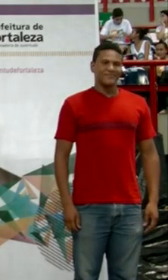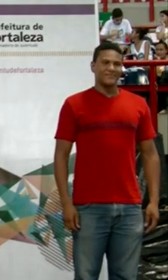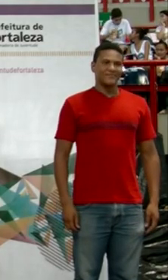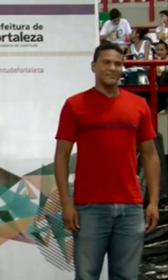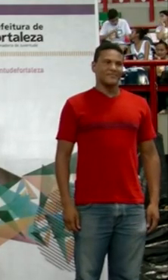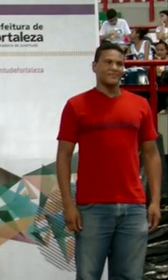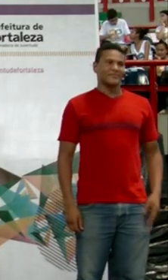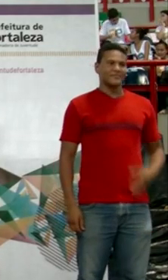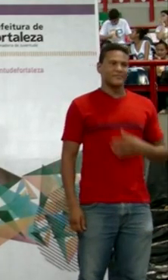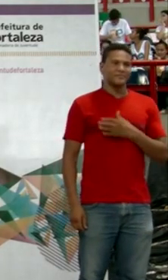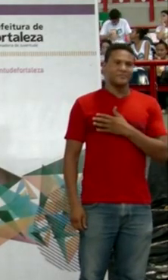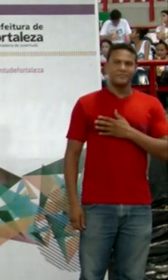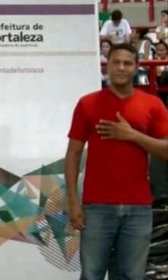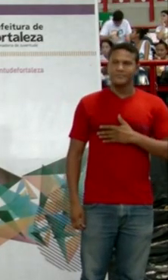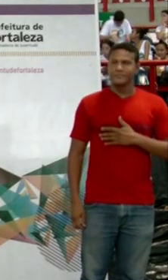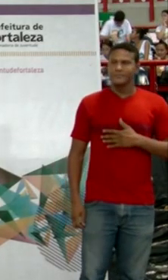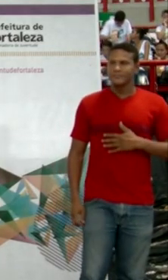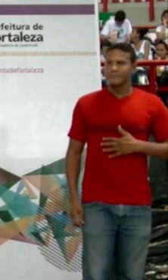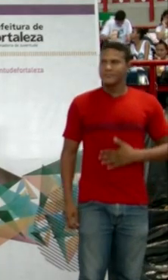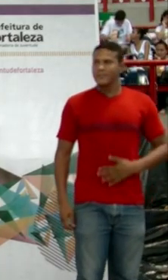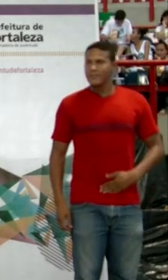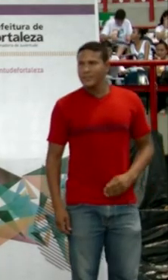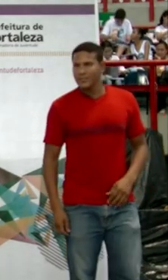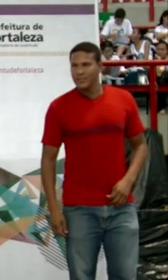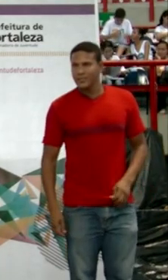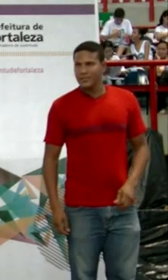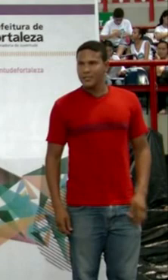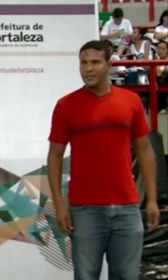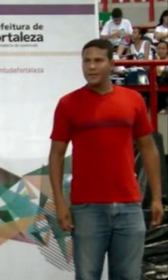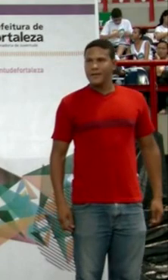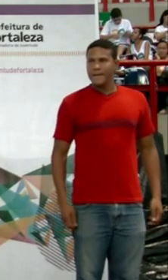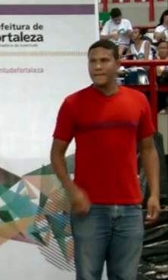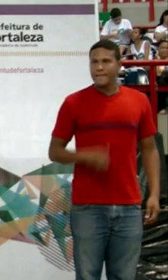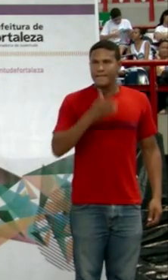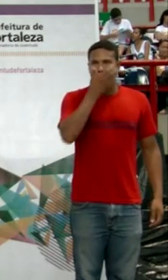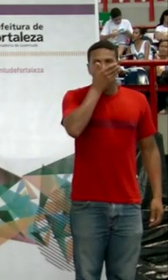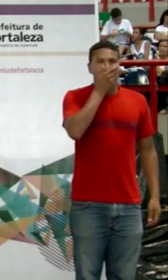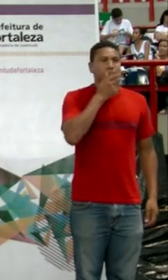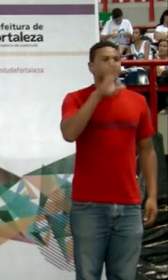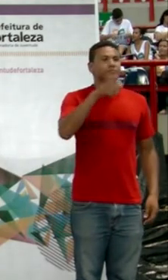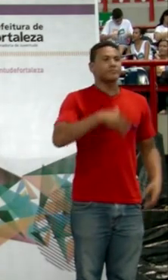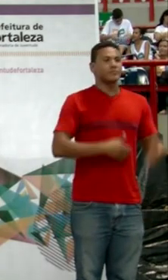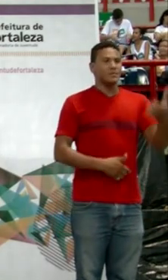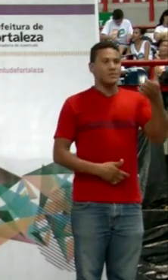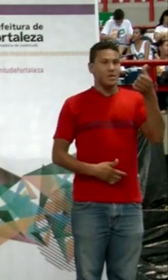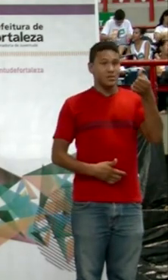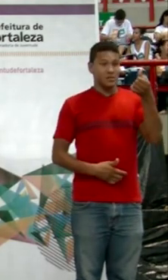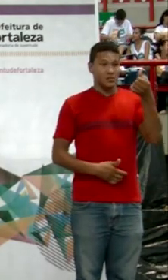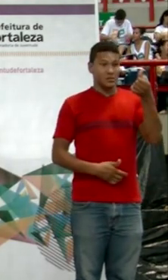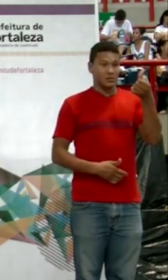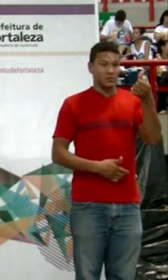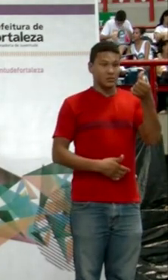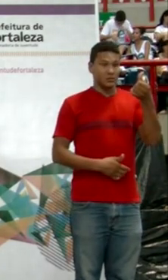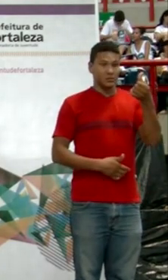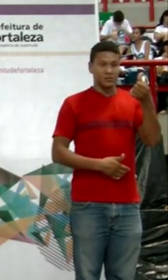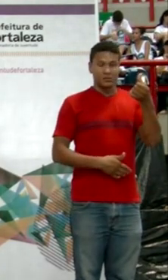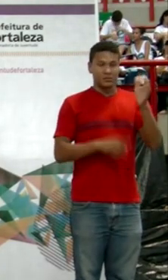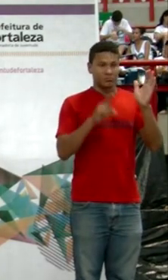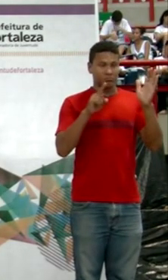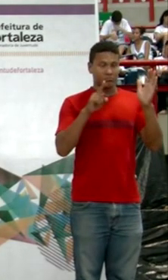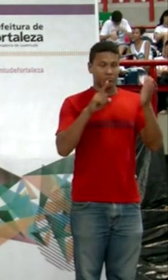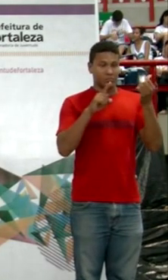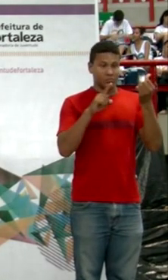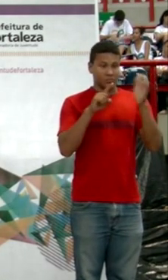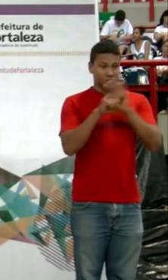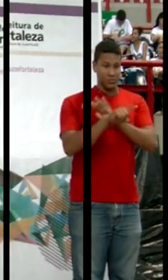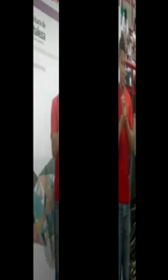Vamos resolver logo a sexta questão, que é uma questão que foi do Enem, que fala de